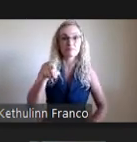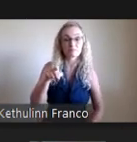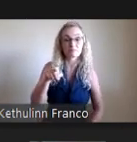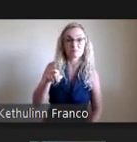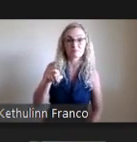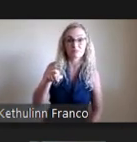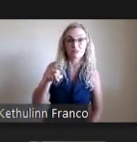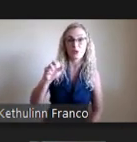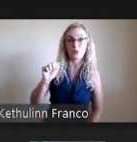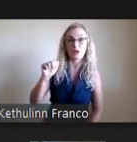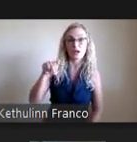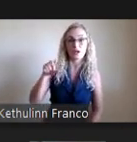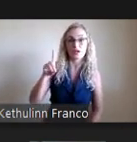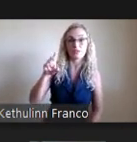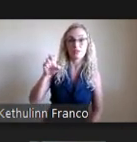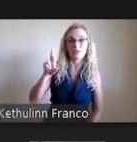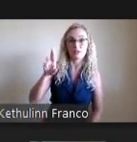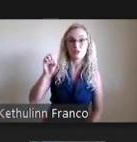seria a Rua Sul.